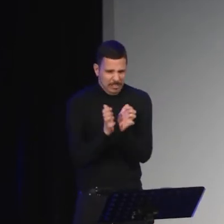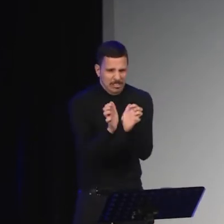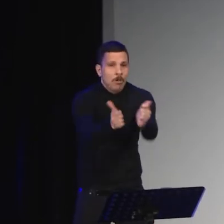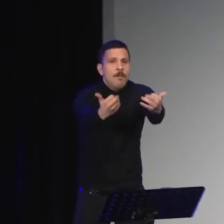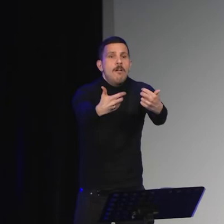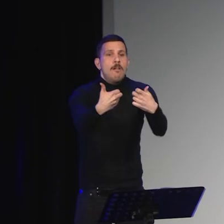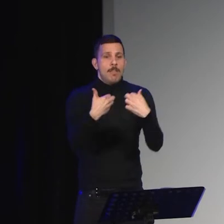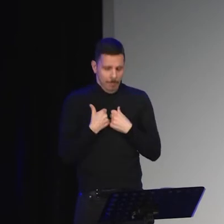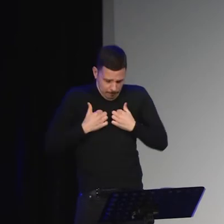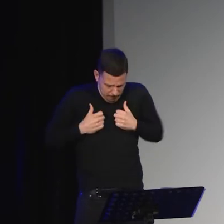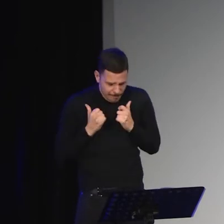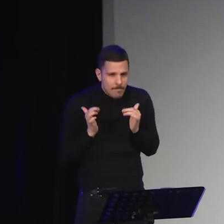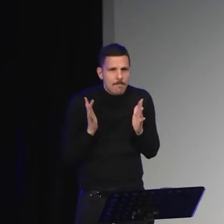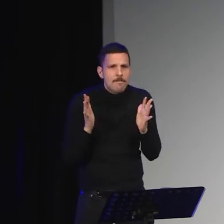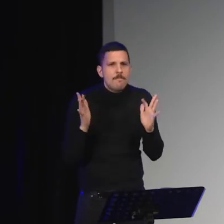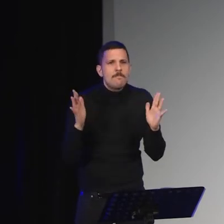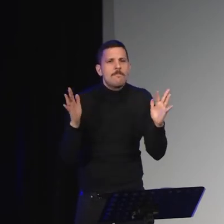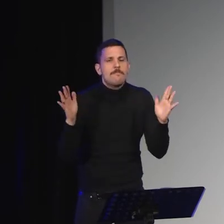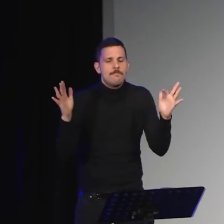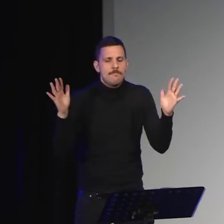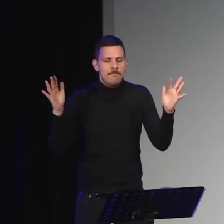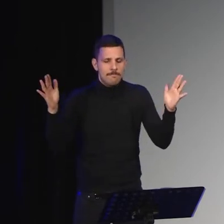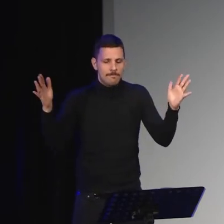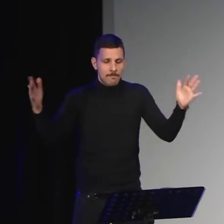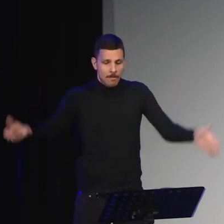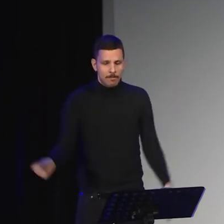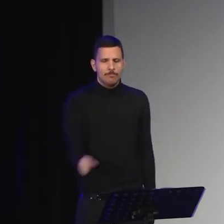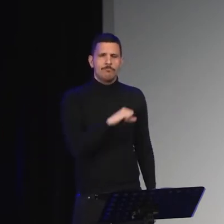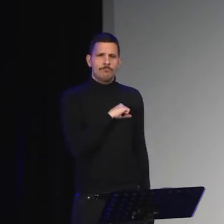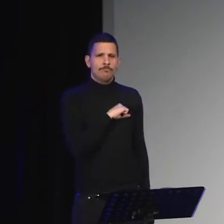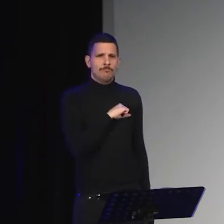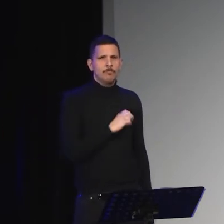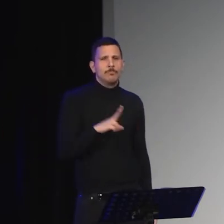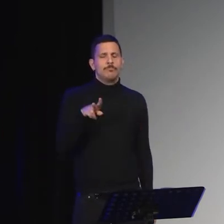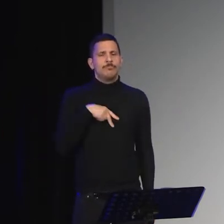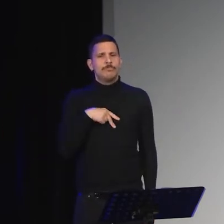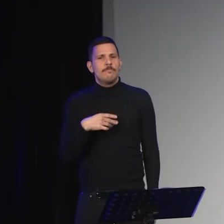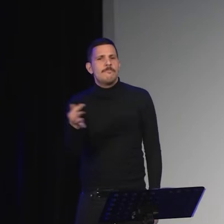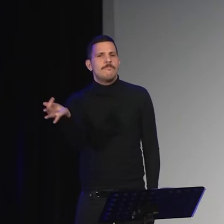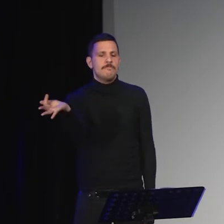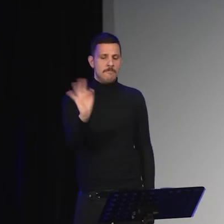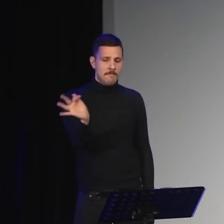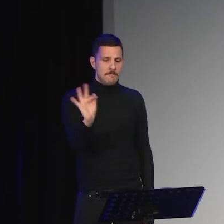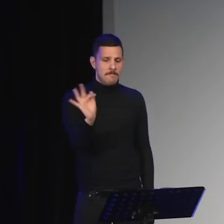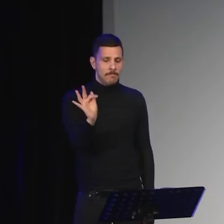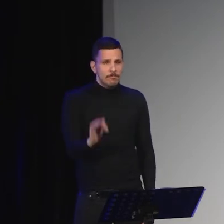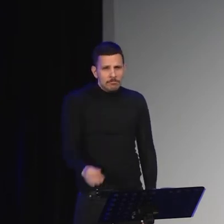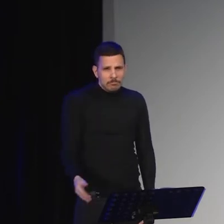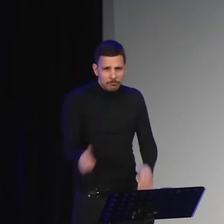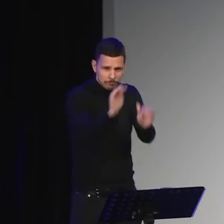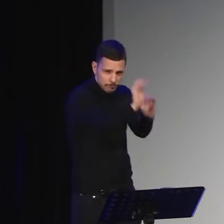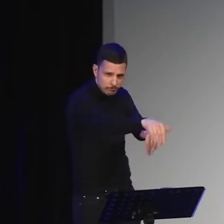tombes. Mon frère, oh s'il te plaît, libère du stress sous forme de chienne, libère du stress sous forme de vision,